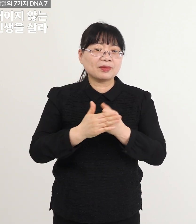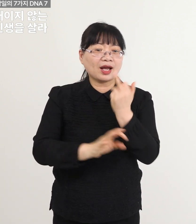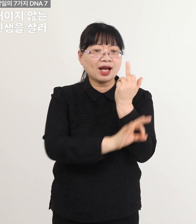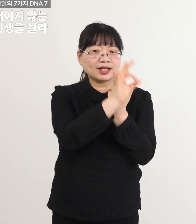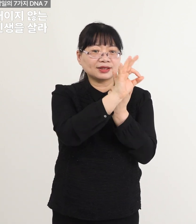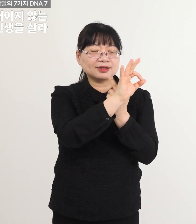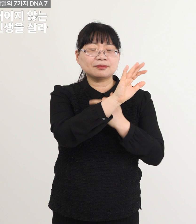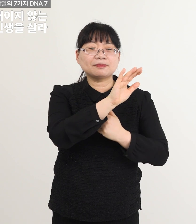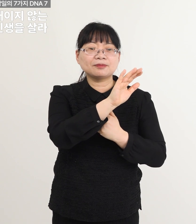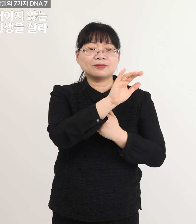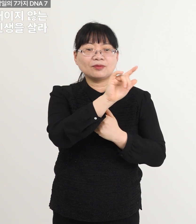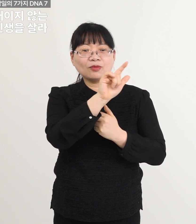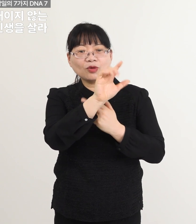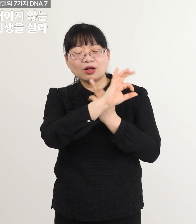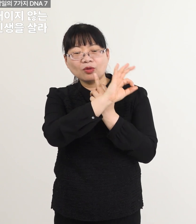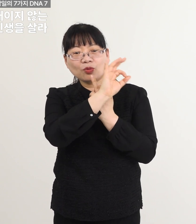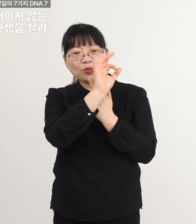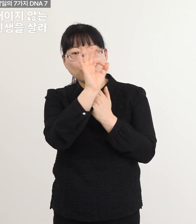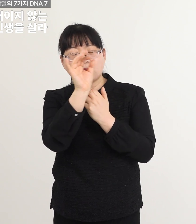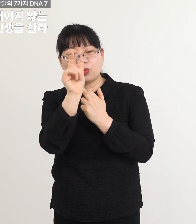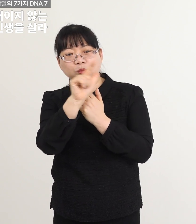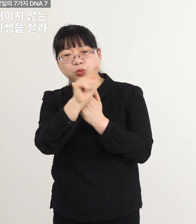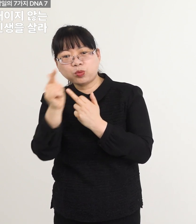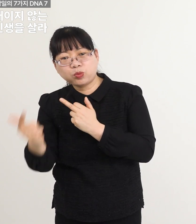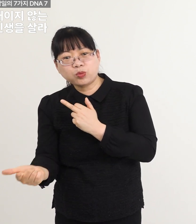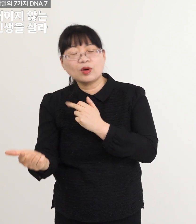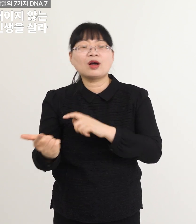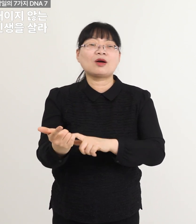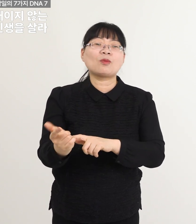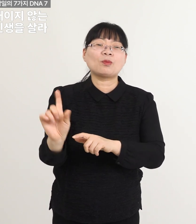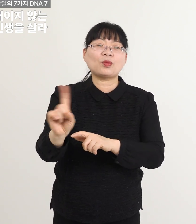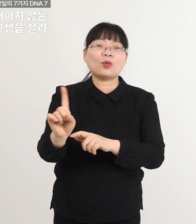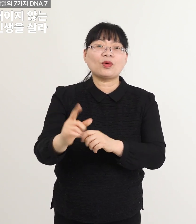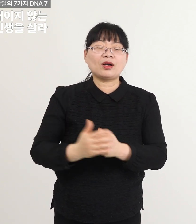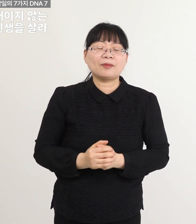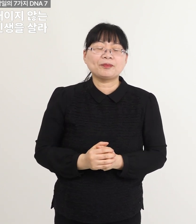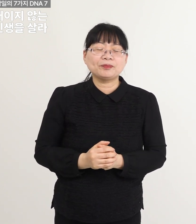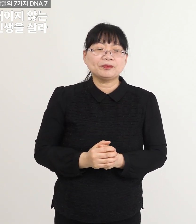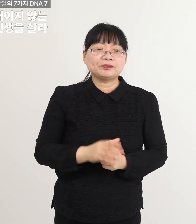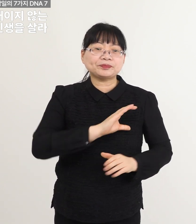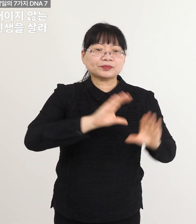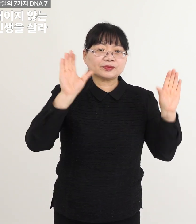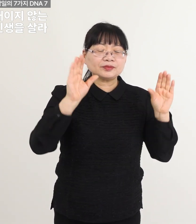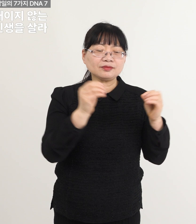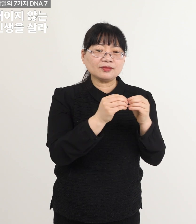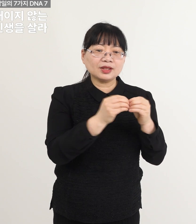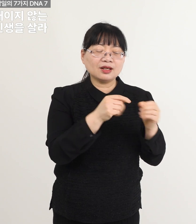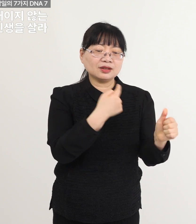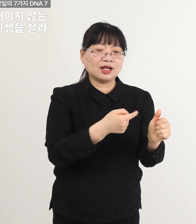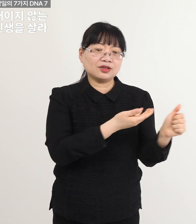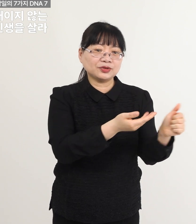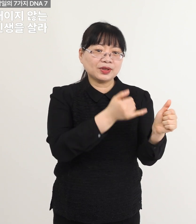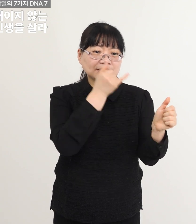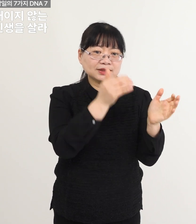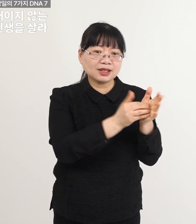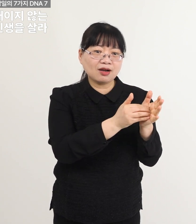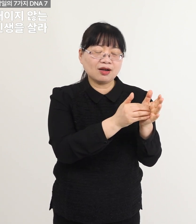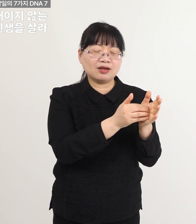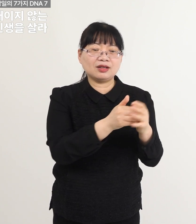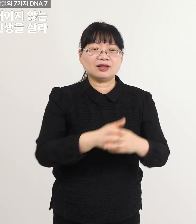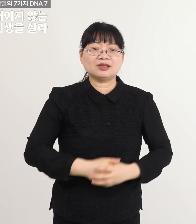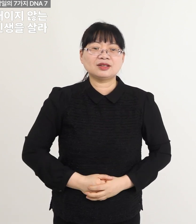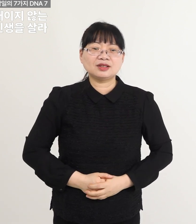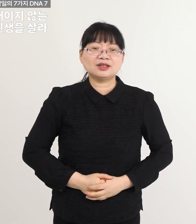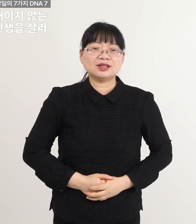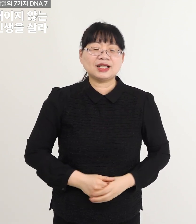아침부터 저녁까지 모세의 글을 유대인들에게 가르치면서 이 글의 전체적인